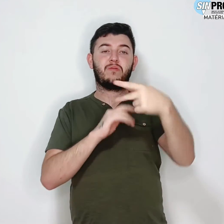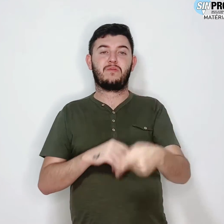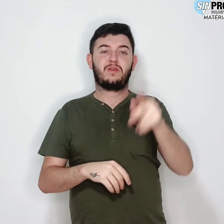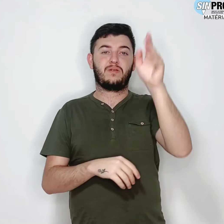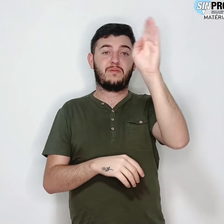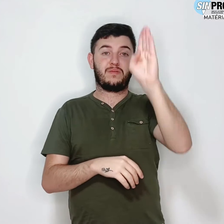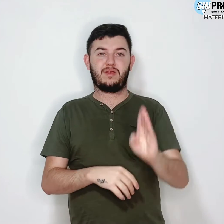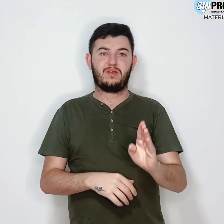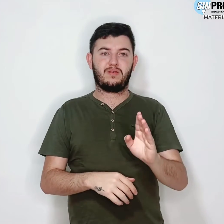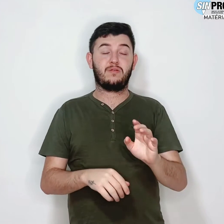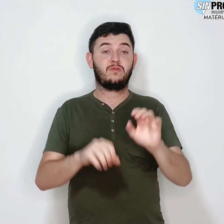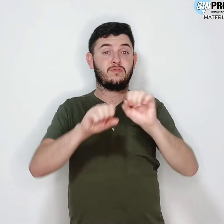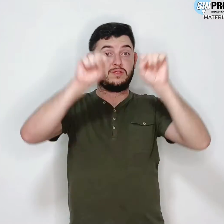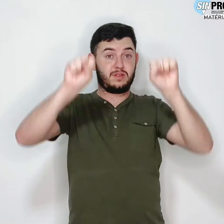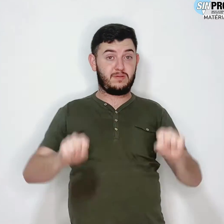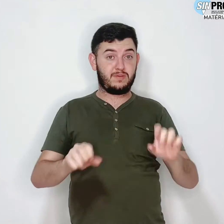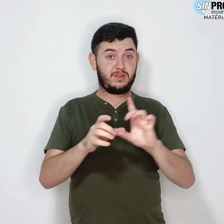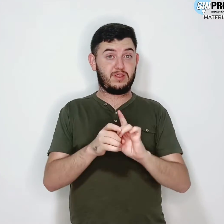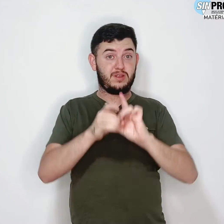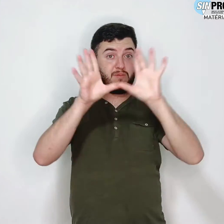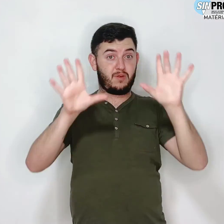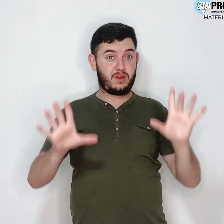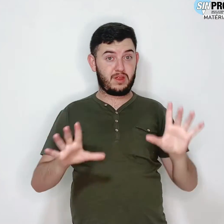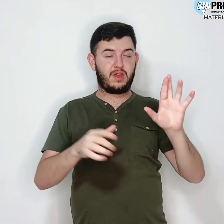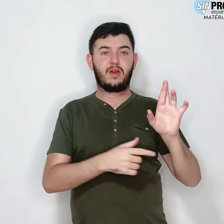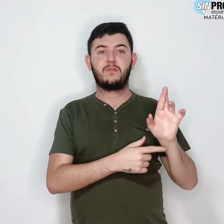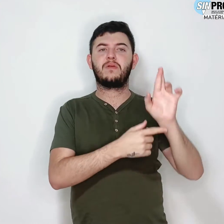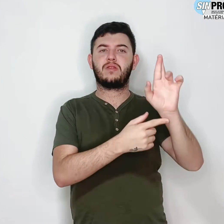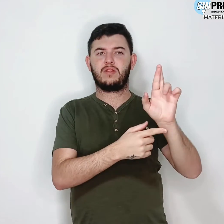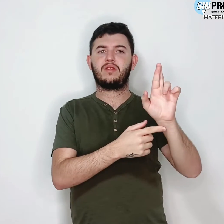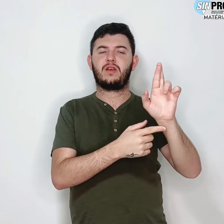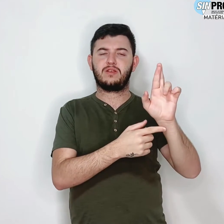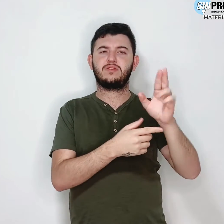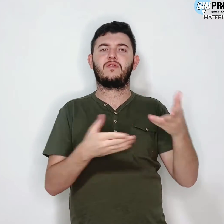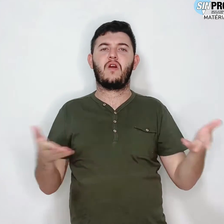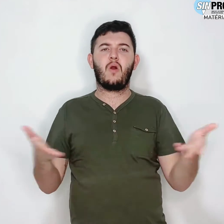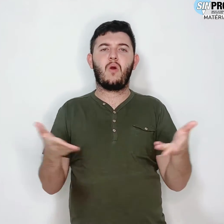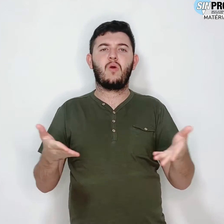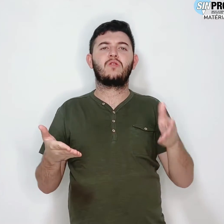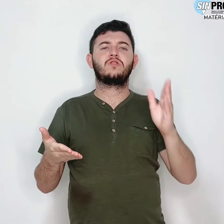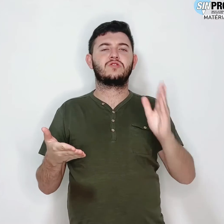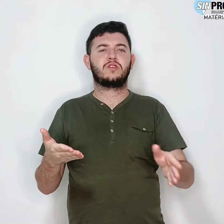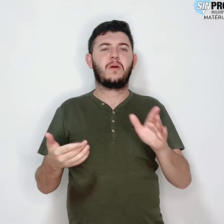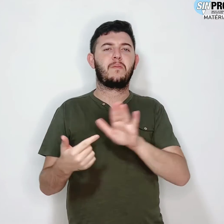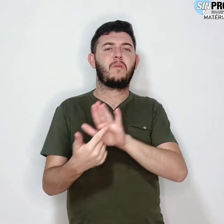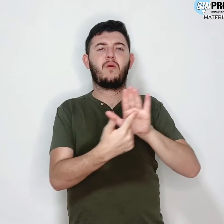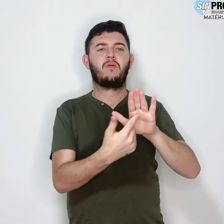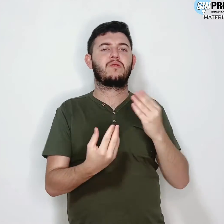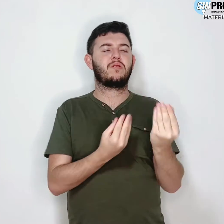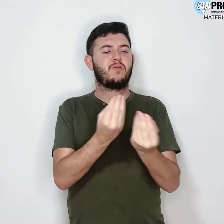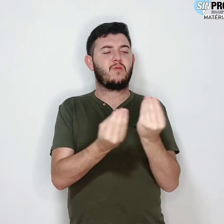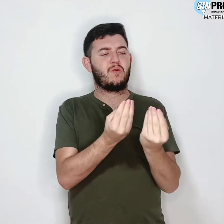representativa atualmente ultrapassa as fronteiras de um país. No mundo globalizado, em